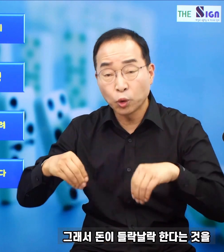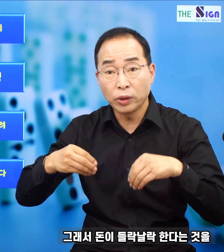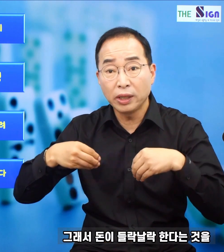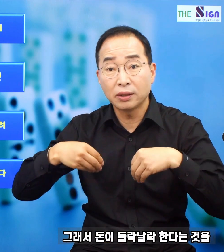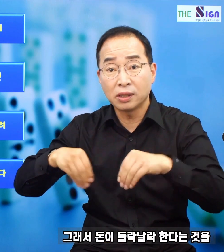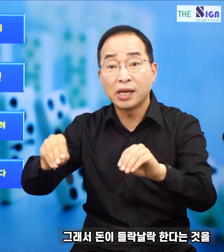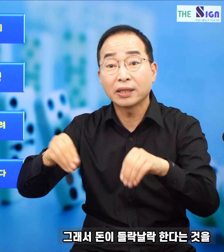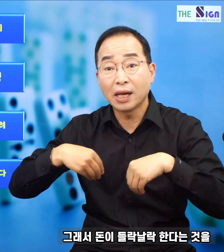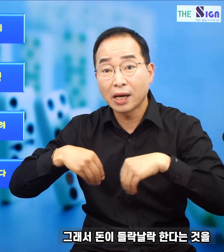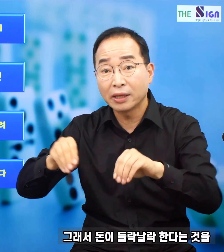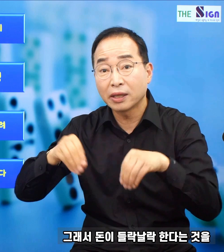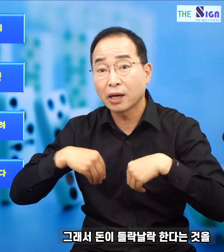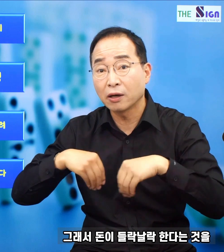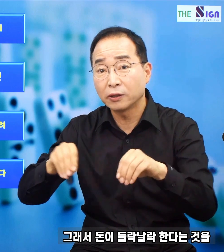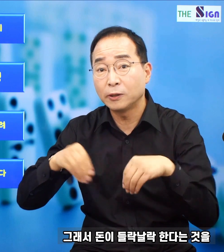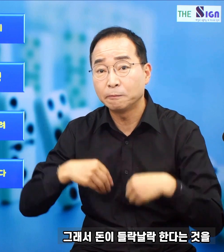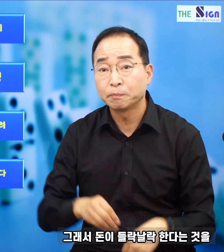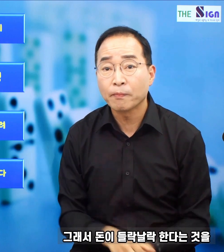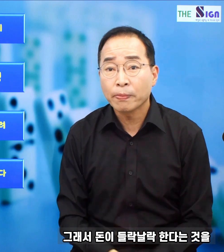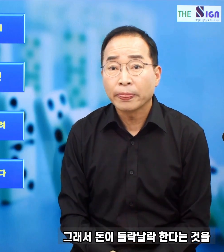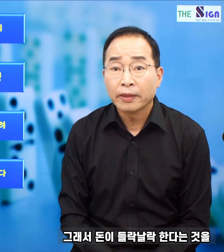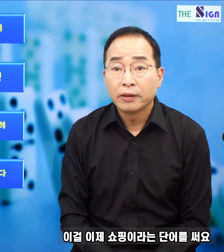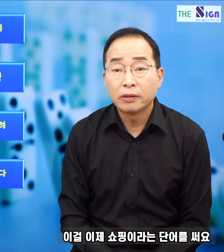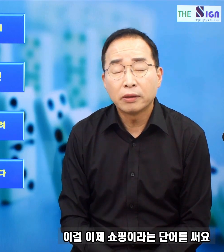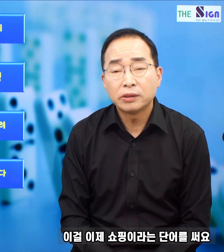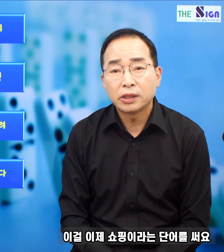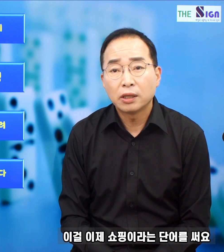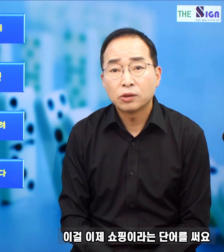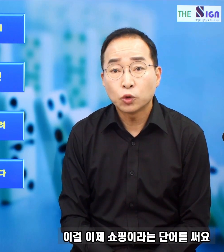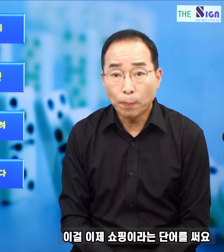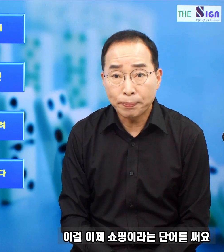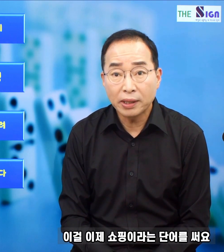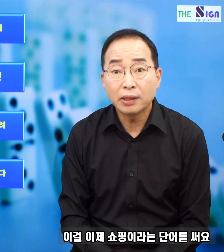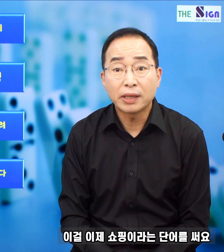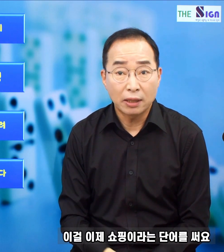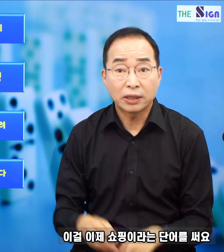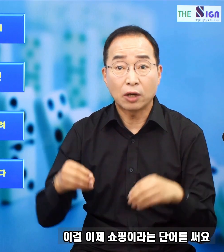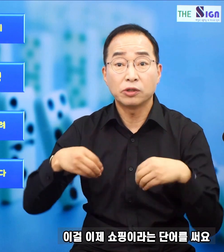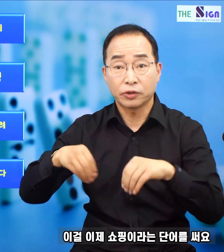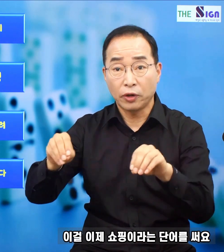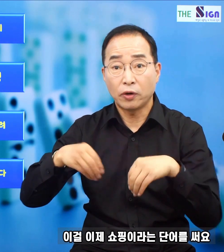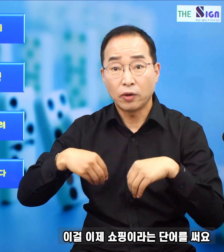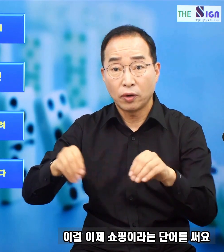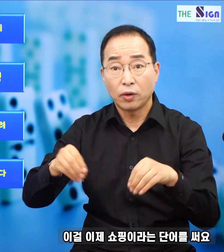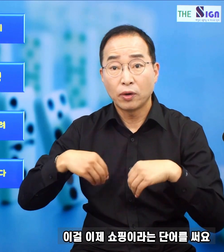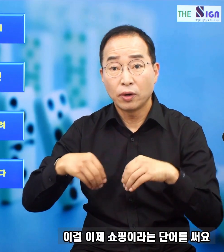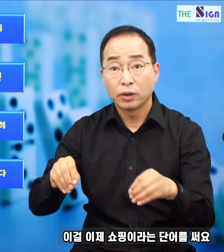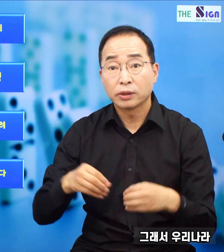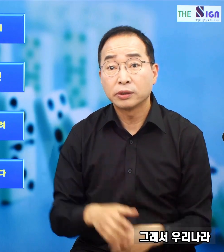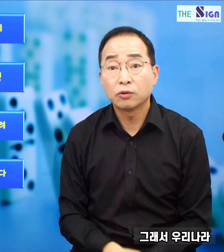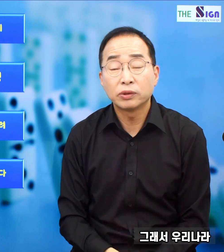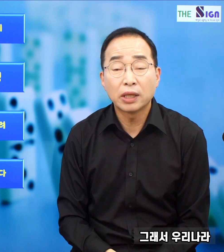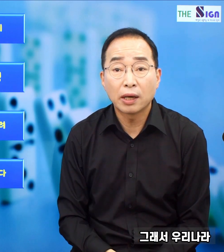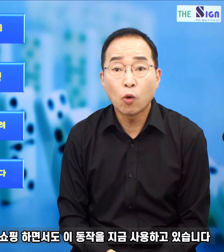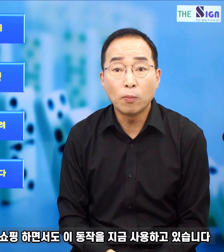돈이 들락날락한다는 거를 이걸 이제 쇼핑이라는 단어를 써요. 그래서 우리나라